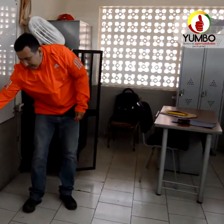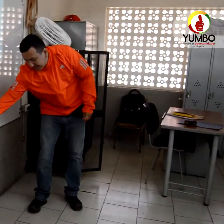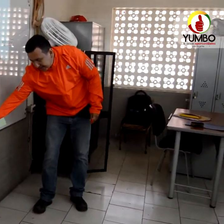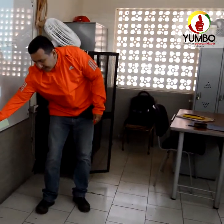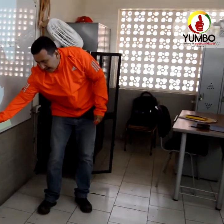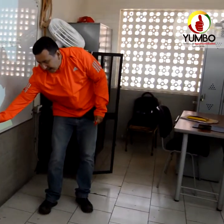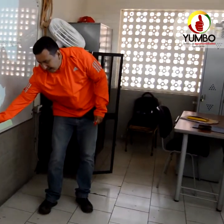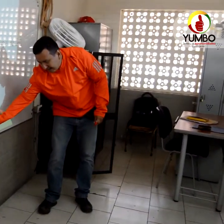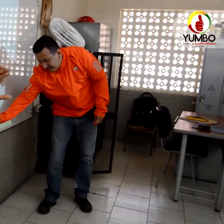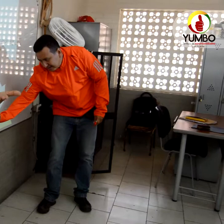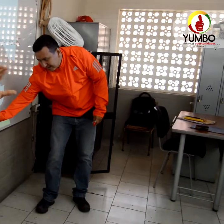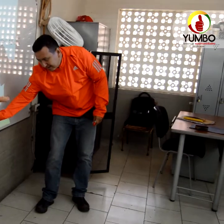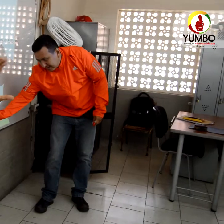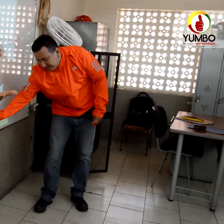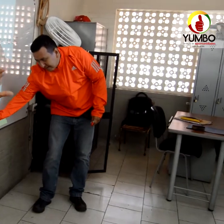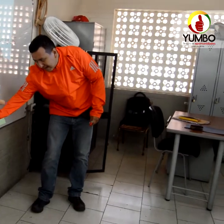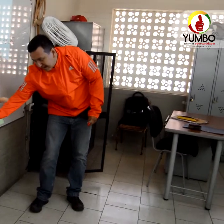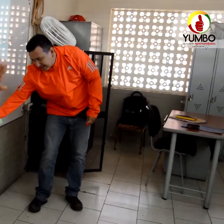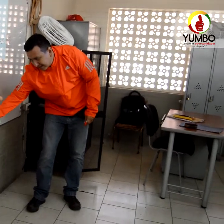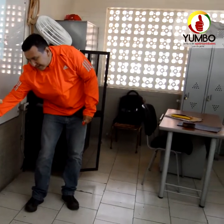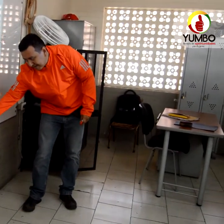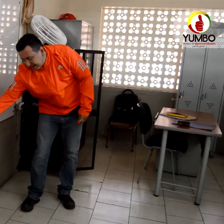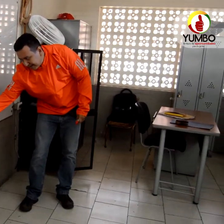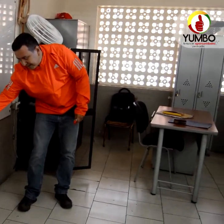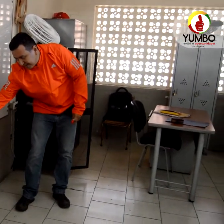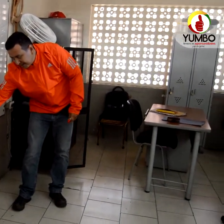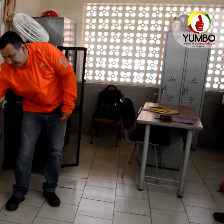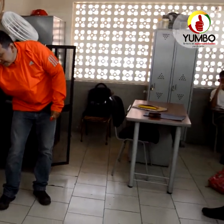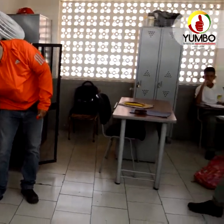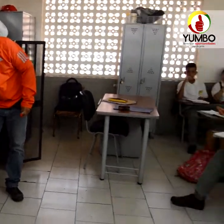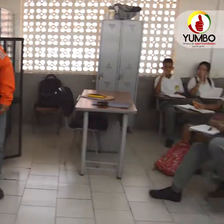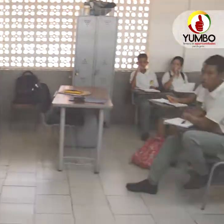X acá más 25.